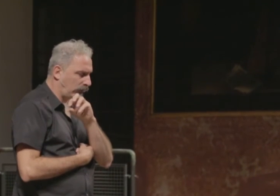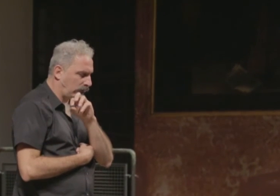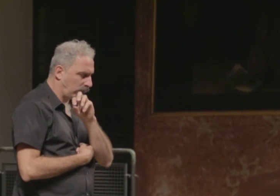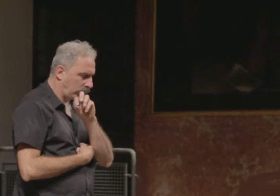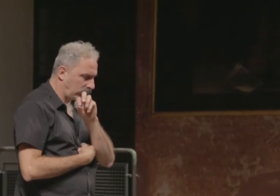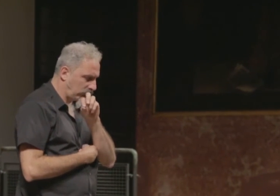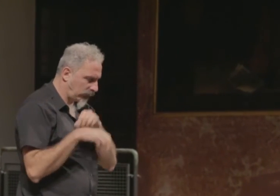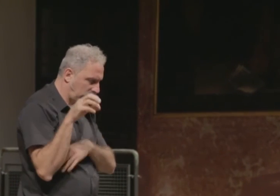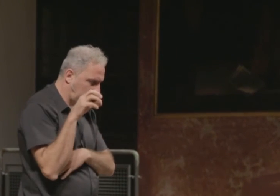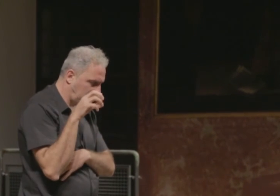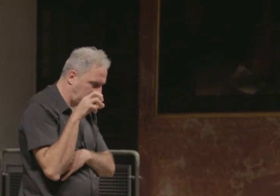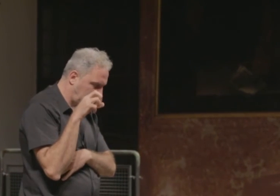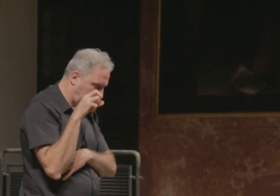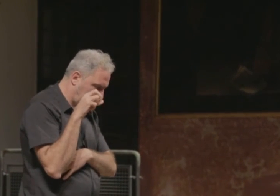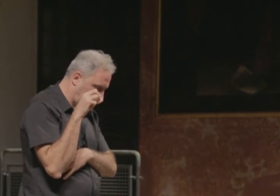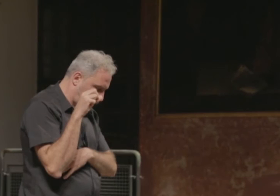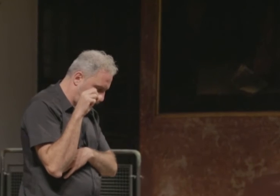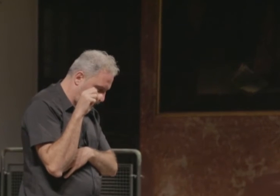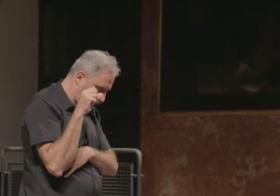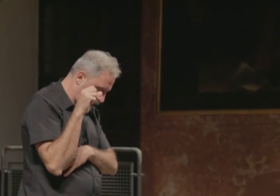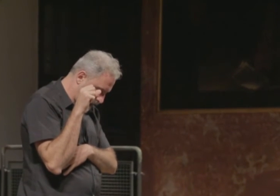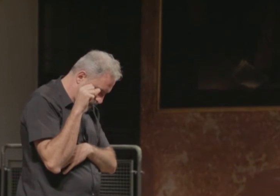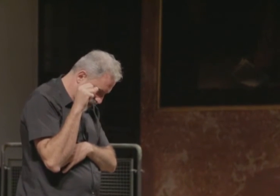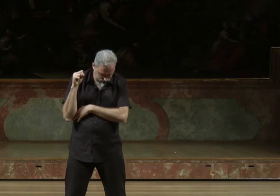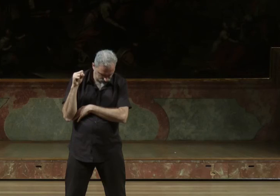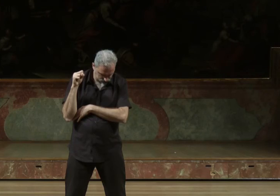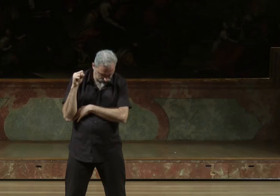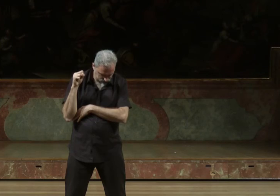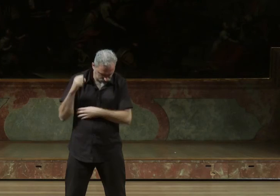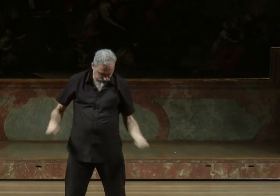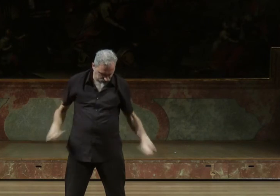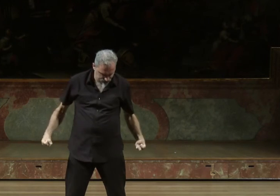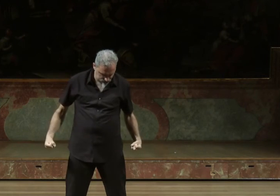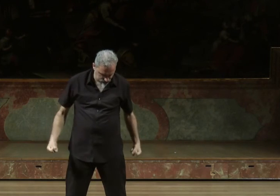noch langsam, still, langsam, langsam und gibt auf.